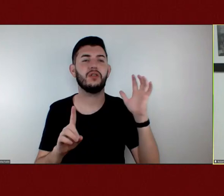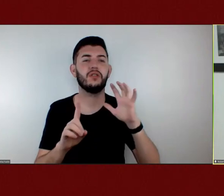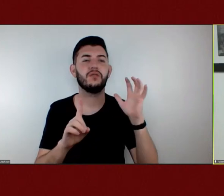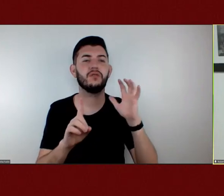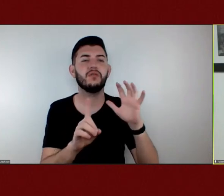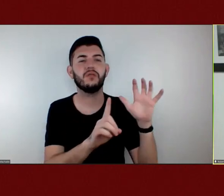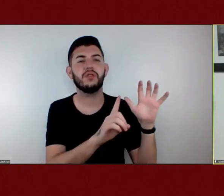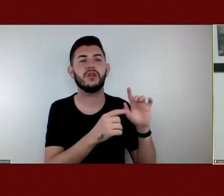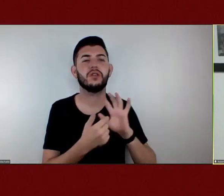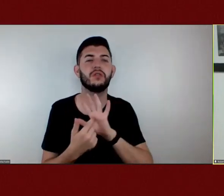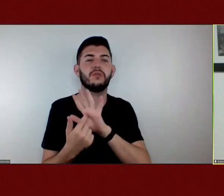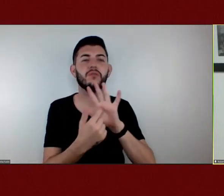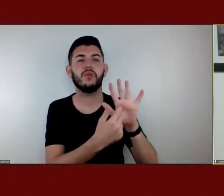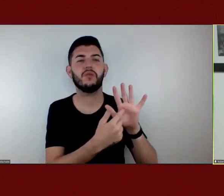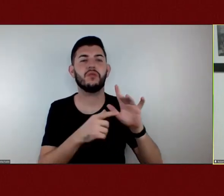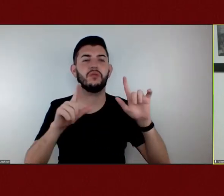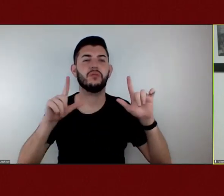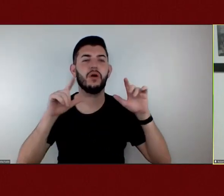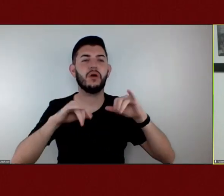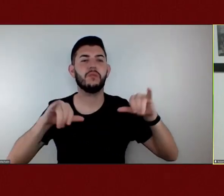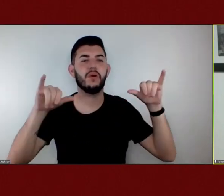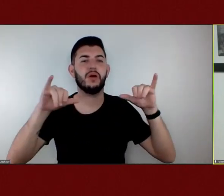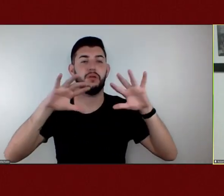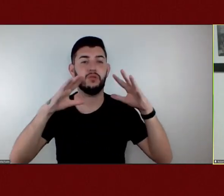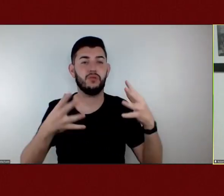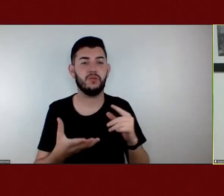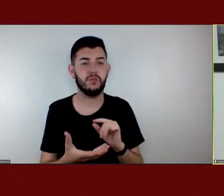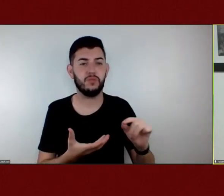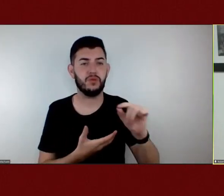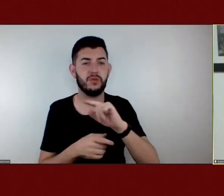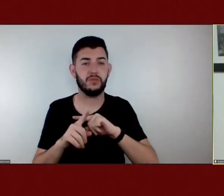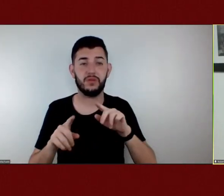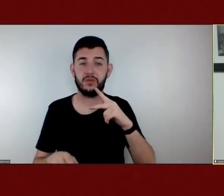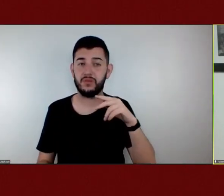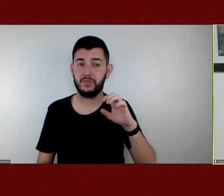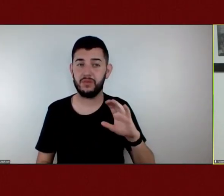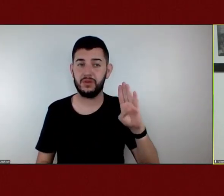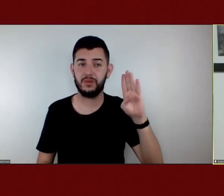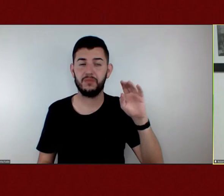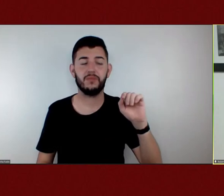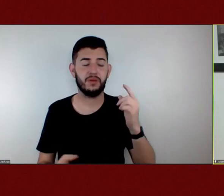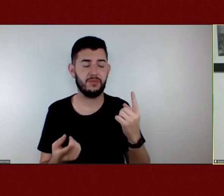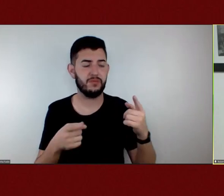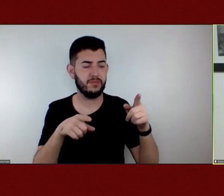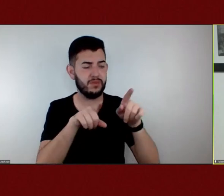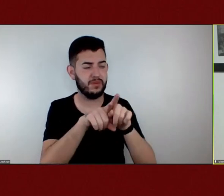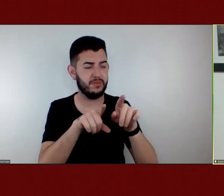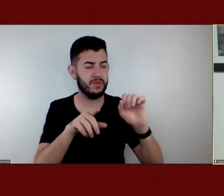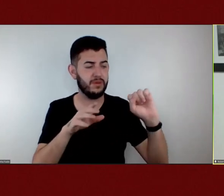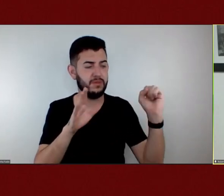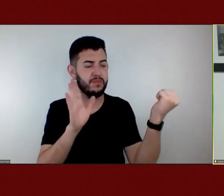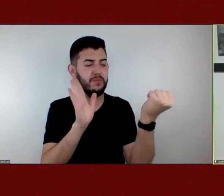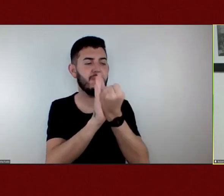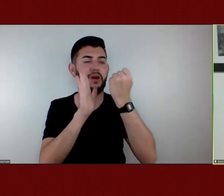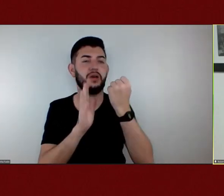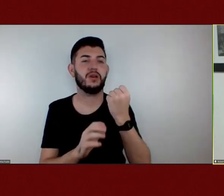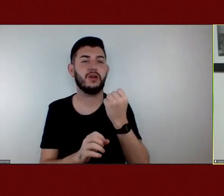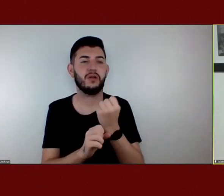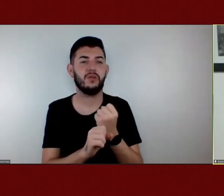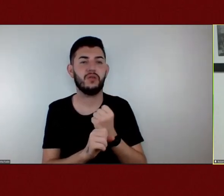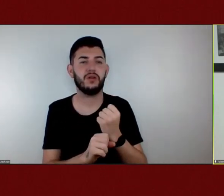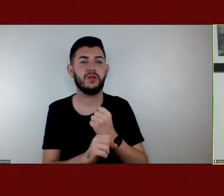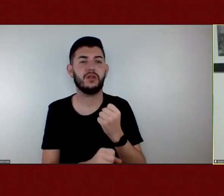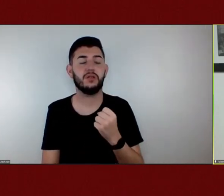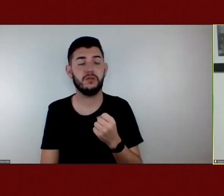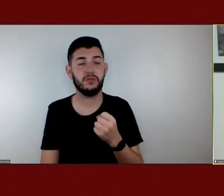PCB, faz isso exatamente, marca o ano de 22. Mas